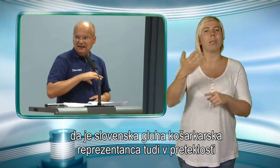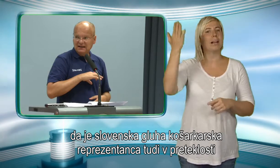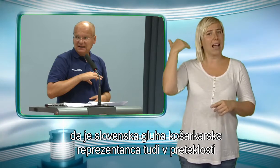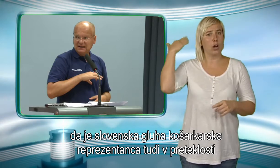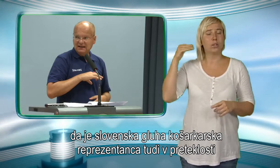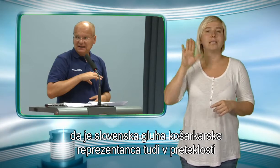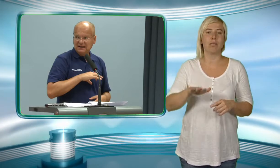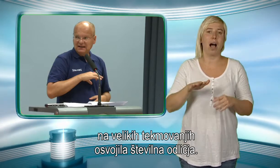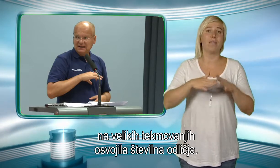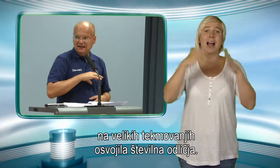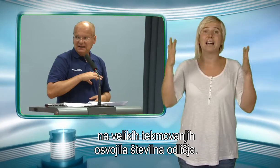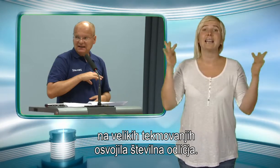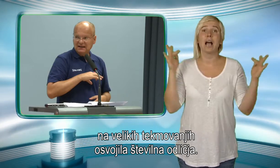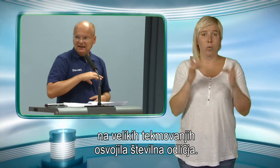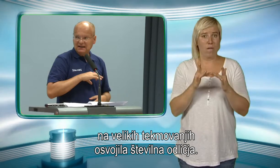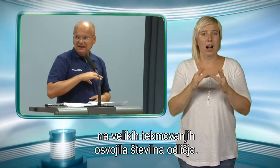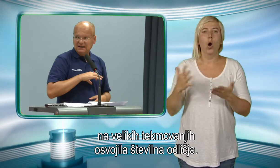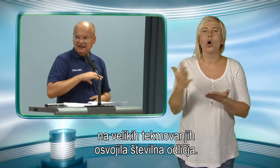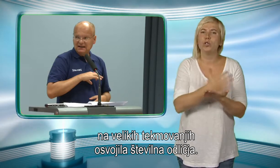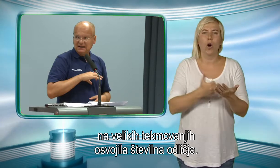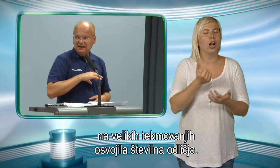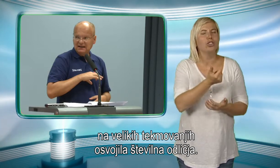tekmovanjih osvojila številna odličja.